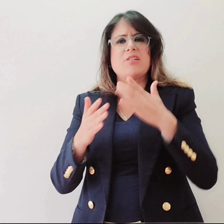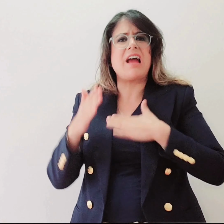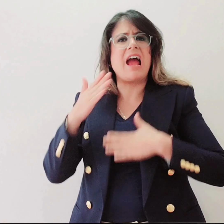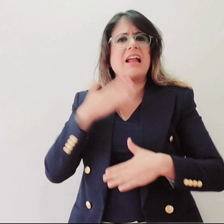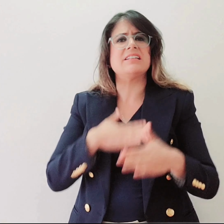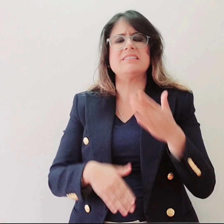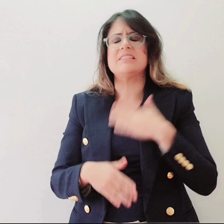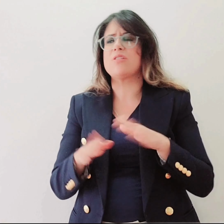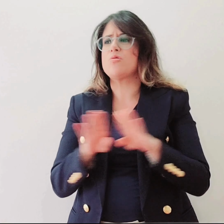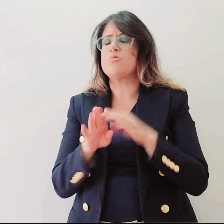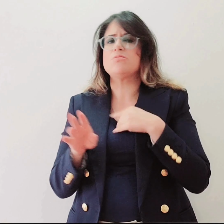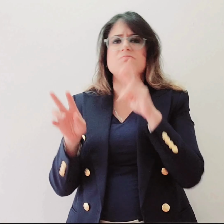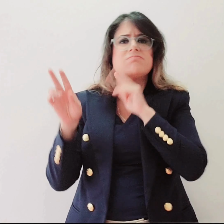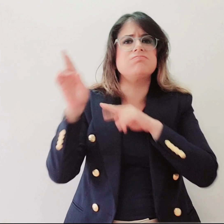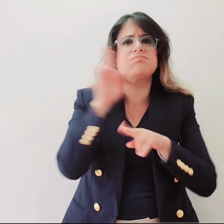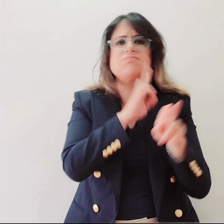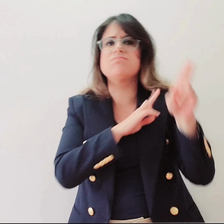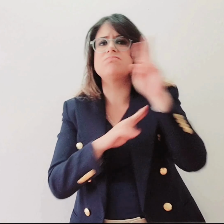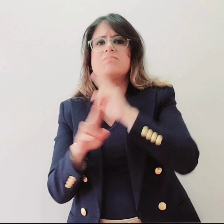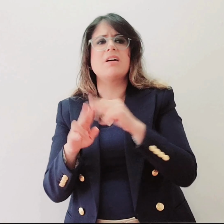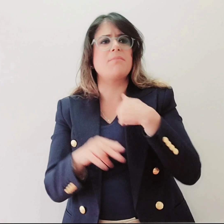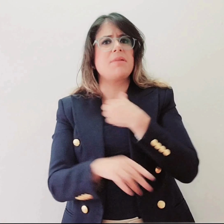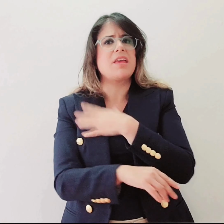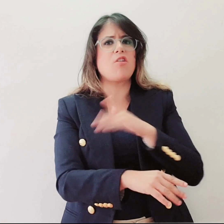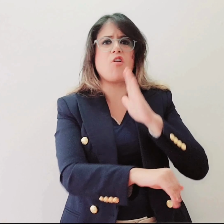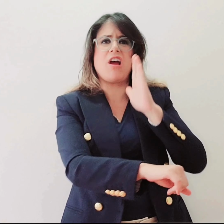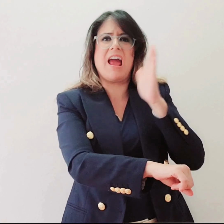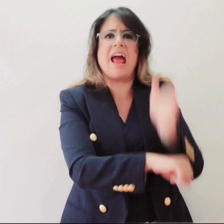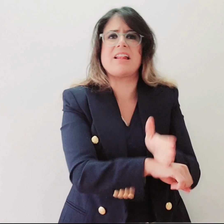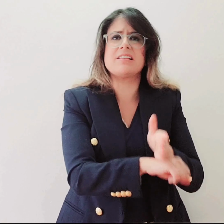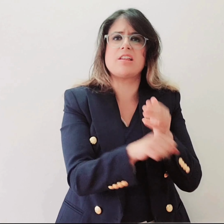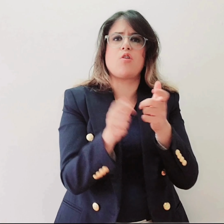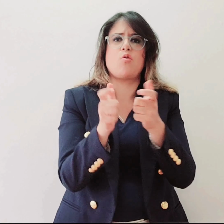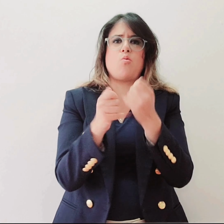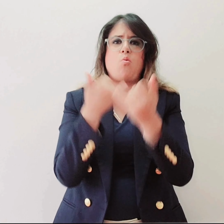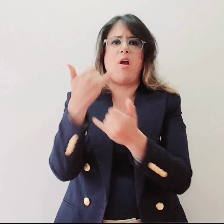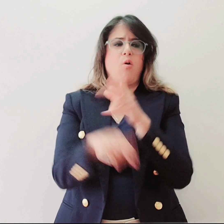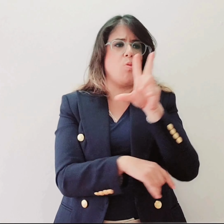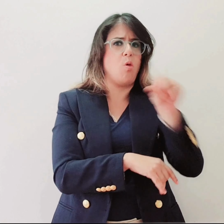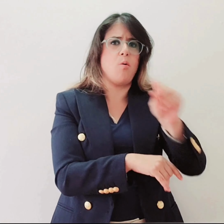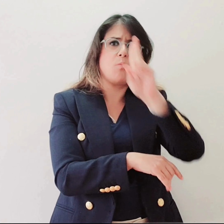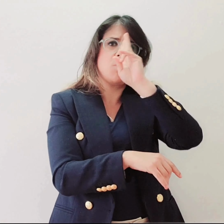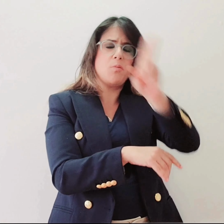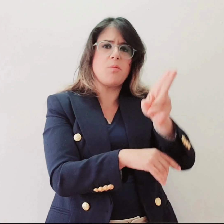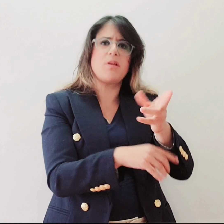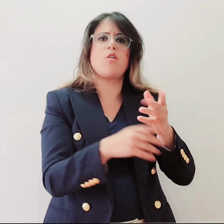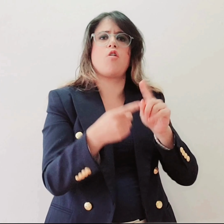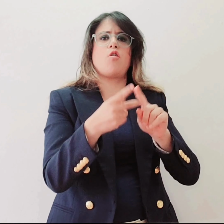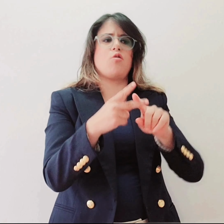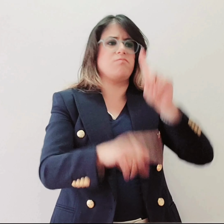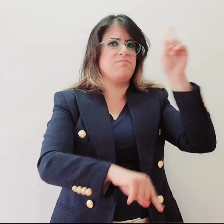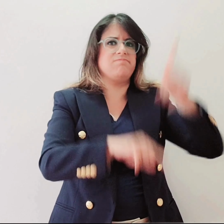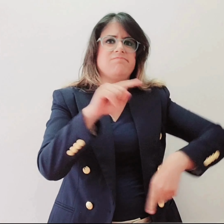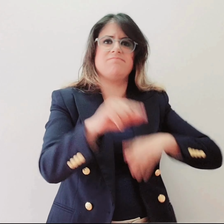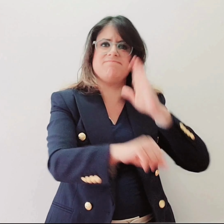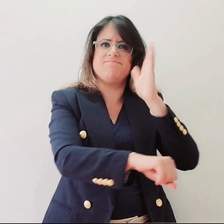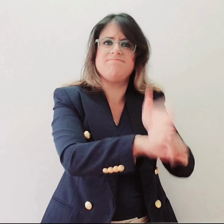cansado, desesperado, porque mi hijo ya le castigue el videojuego, ya le prometí cosas, se las he